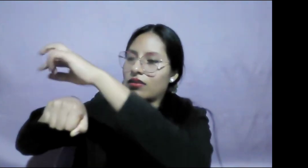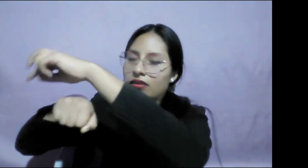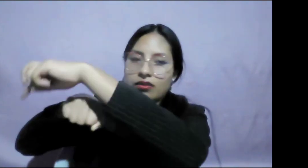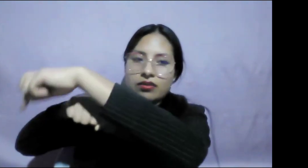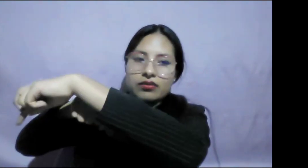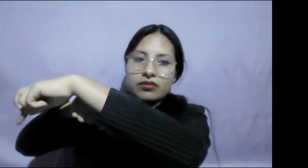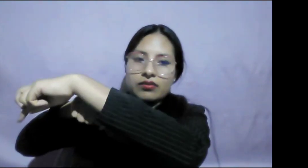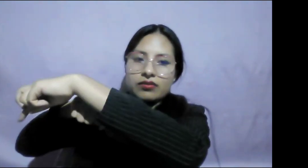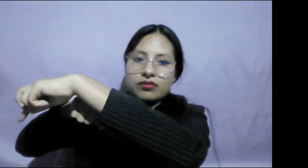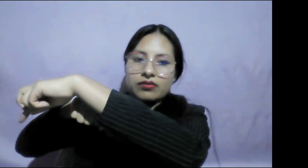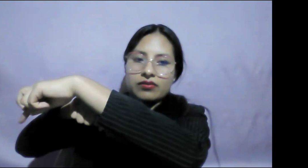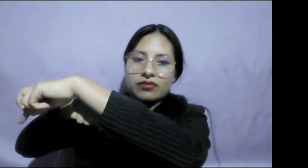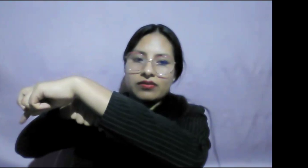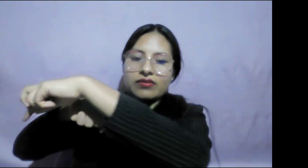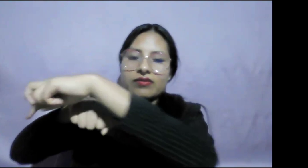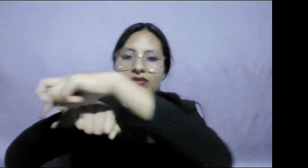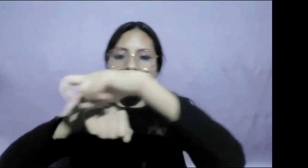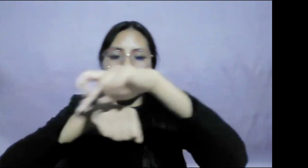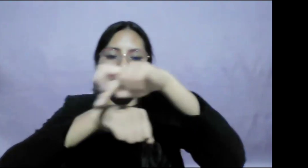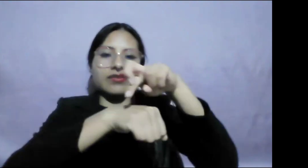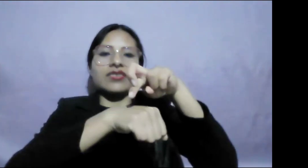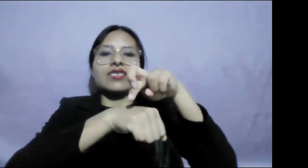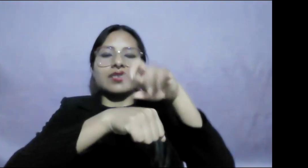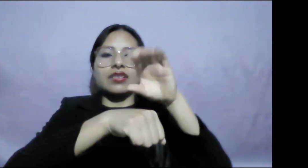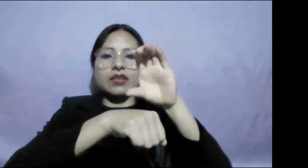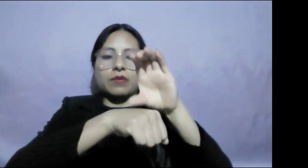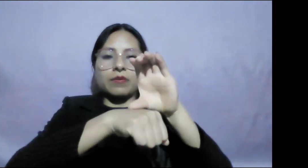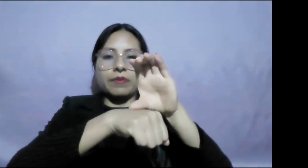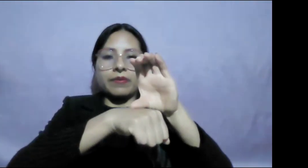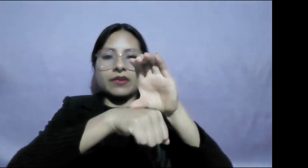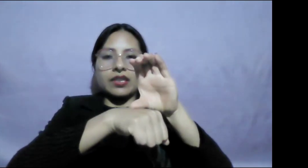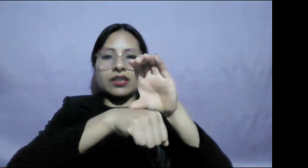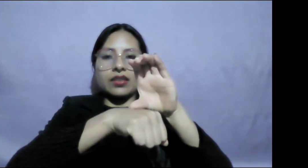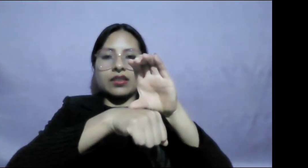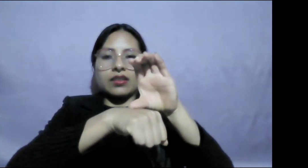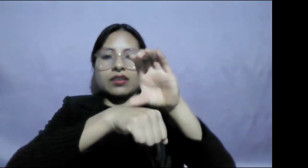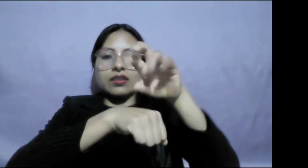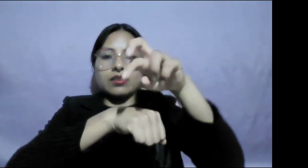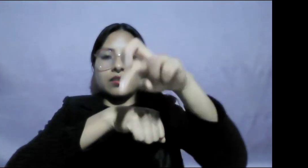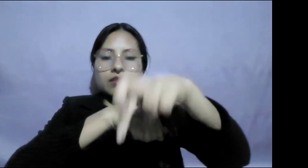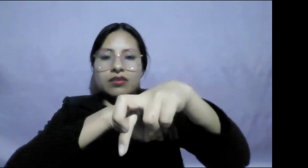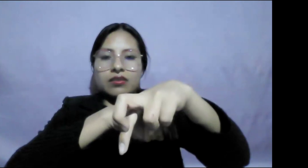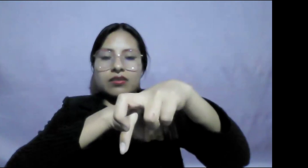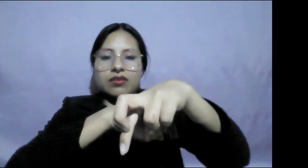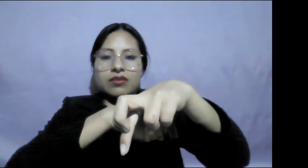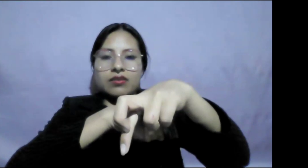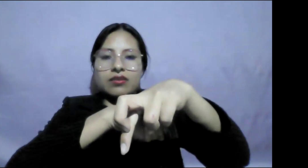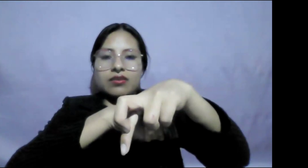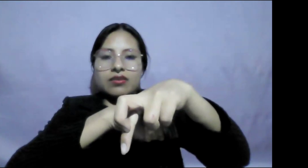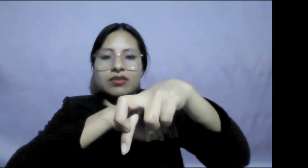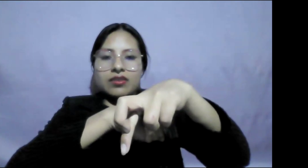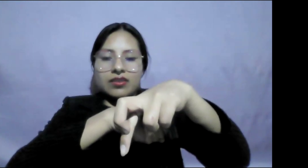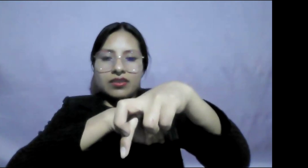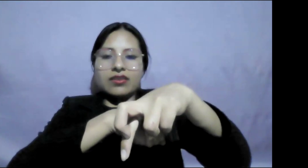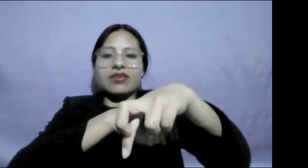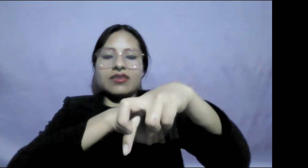p Ahí está muy bien bienvenida Daniela cuña bienvenida muy bien